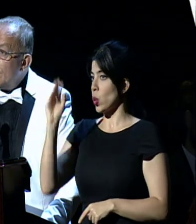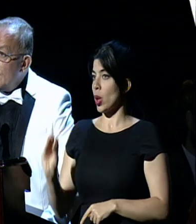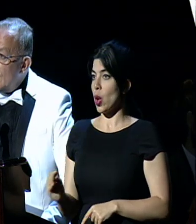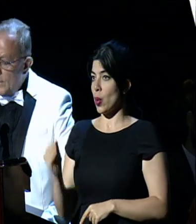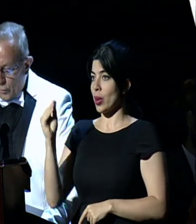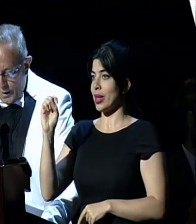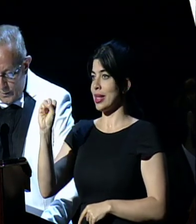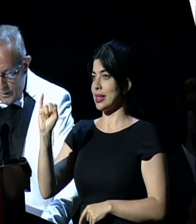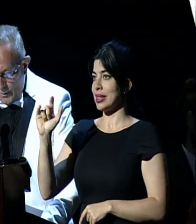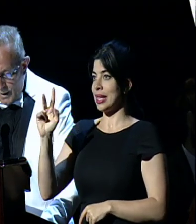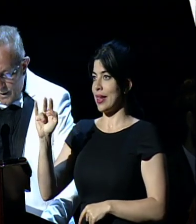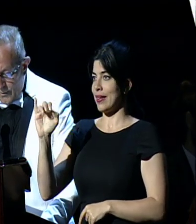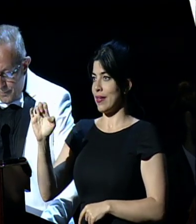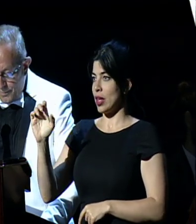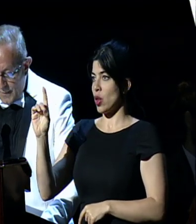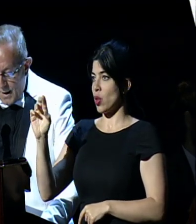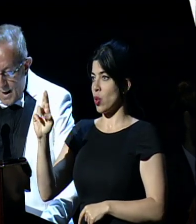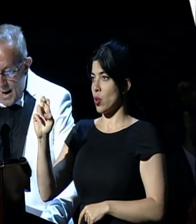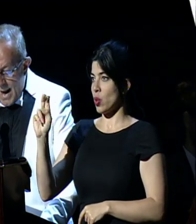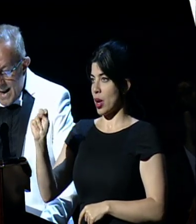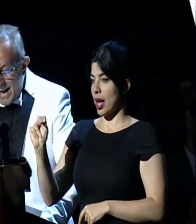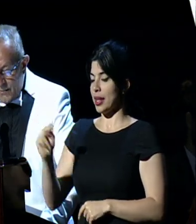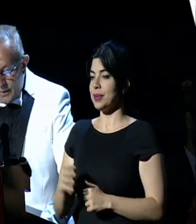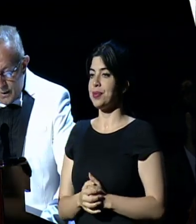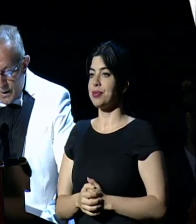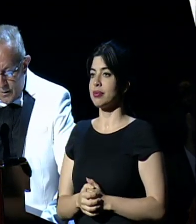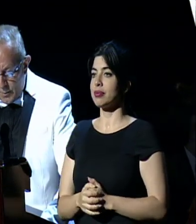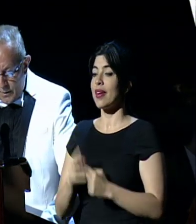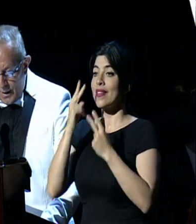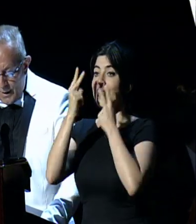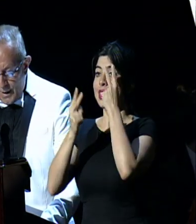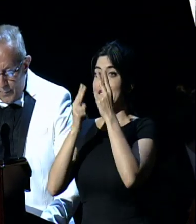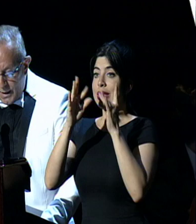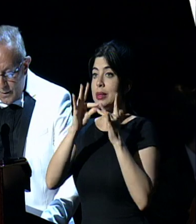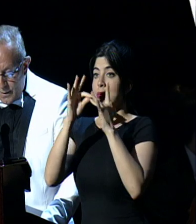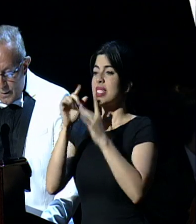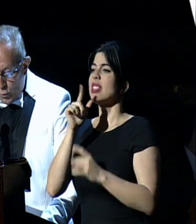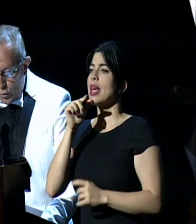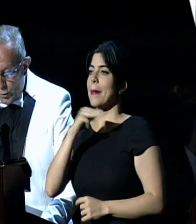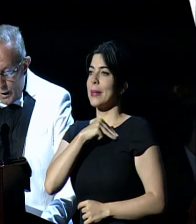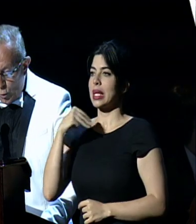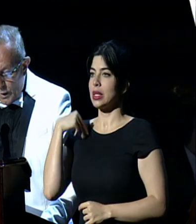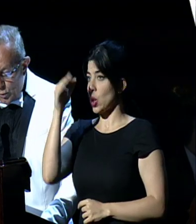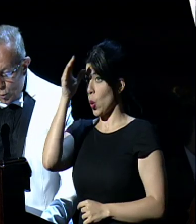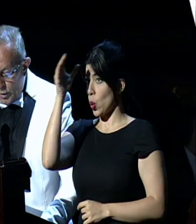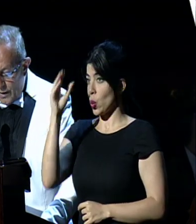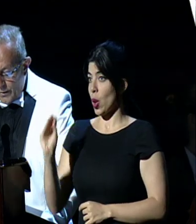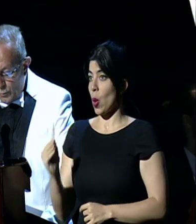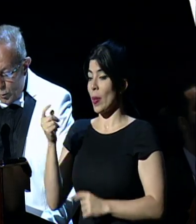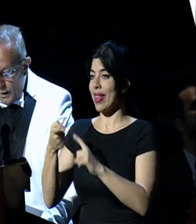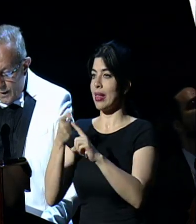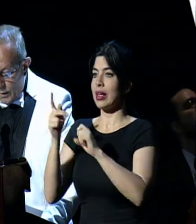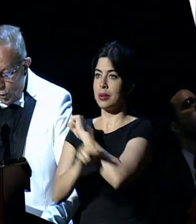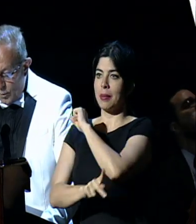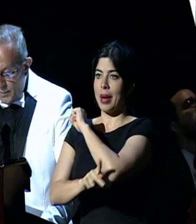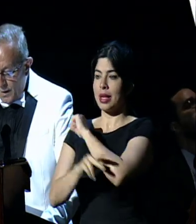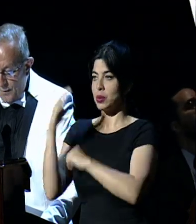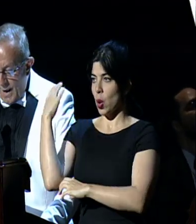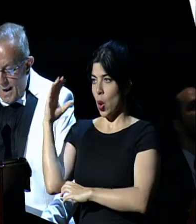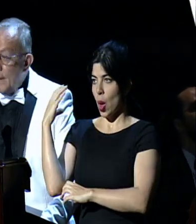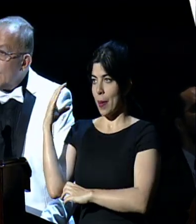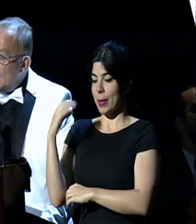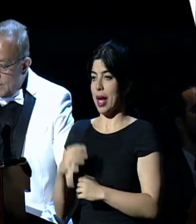Juventud, Silvi Durán Salvatierra, la visita especial de la Ministra de Cultura y Juventud de la República de